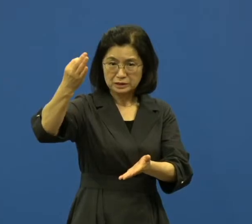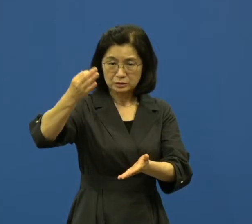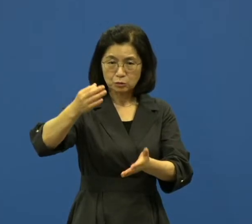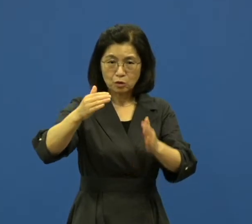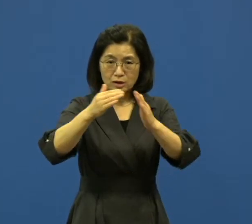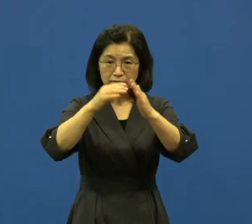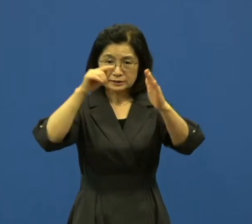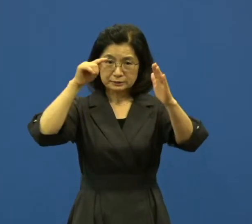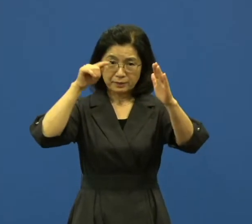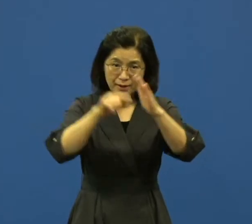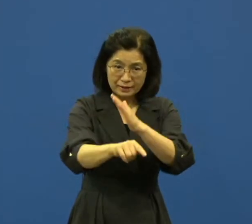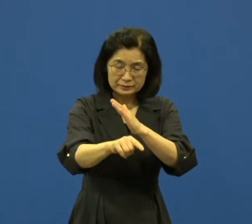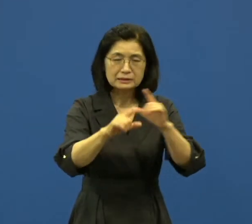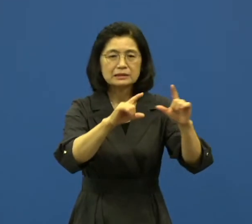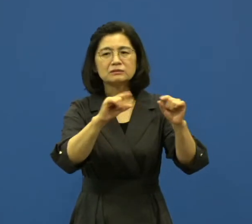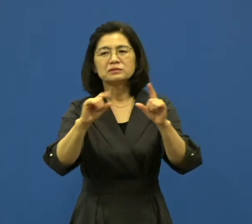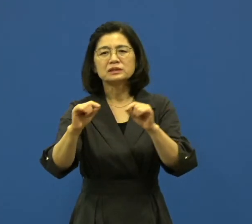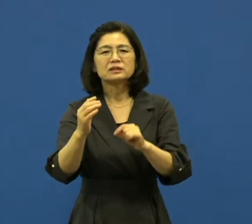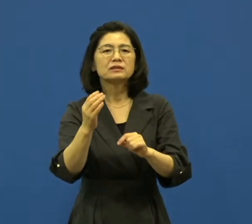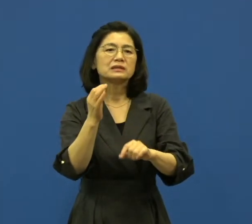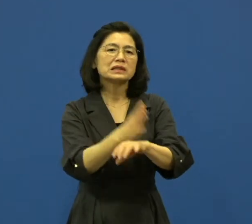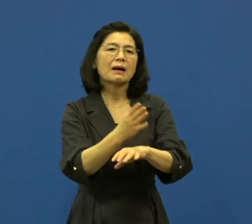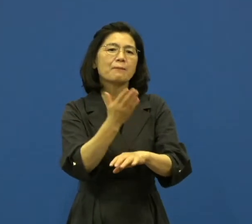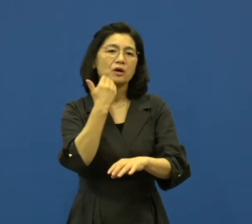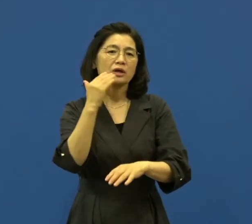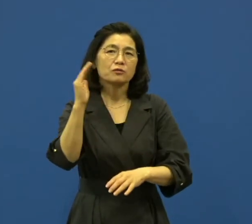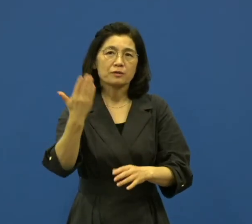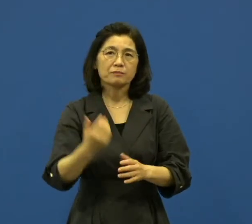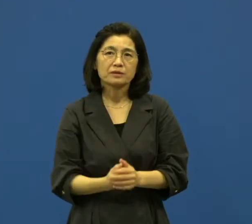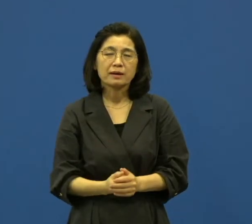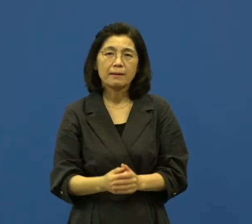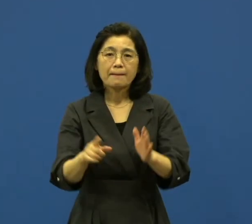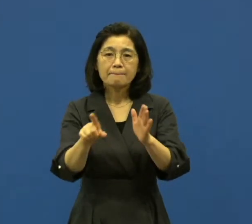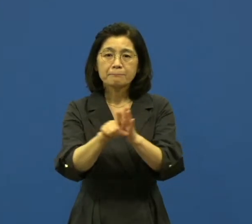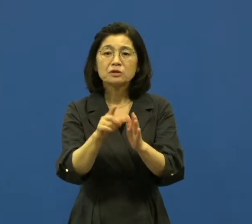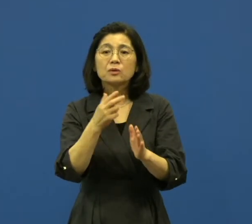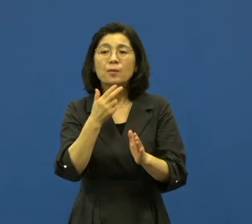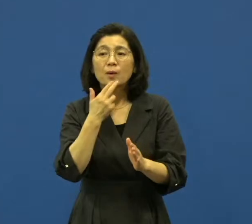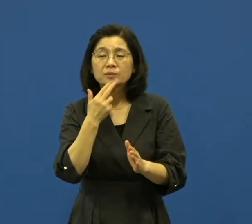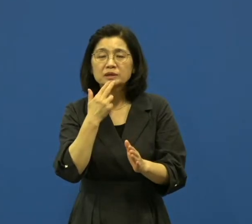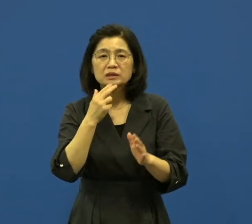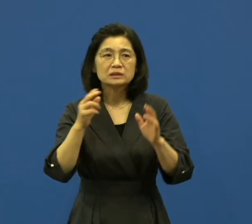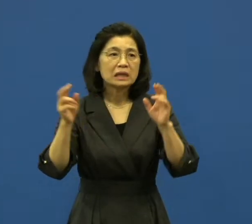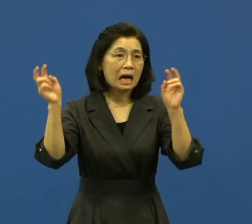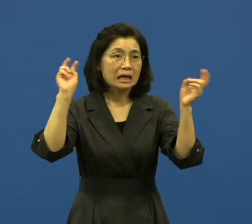이런 세상이 돌아가는 것은 모두 믿음입니다. 믿음이 없이는 사업도 못합니다.